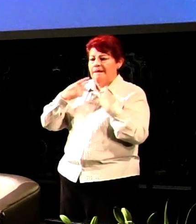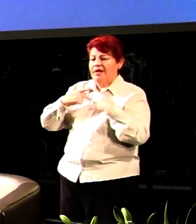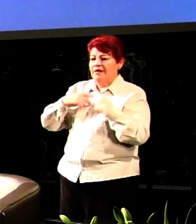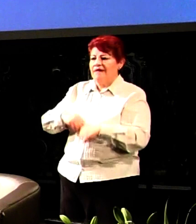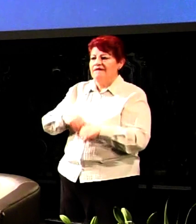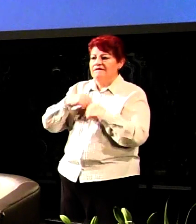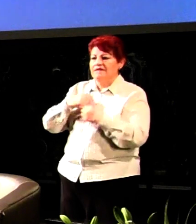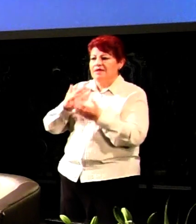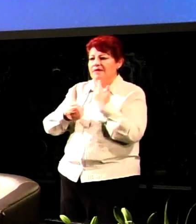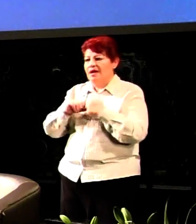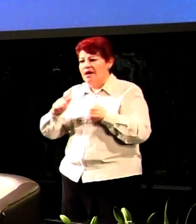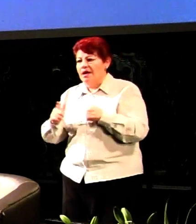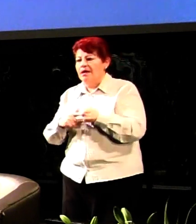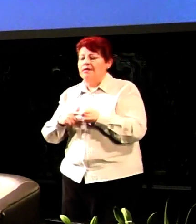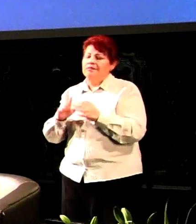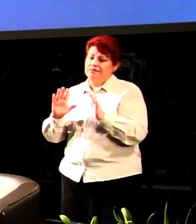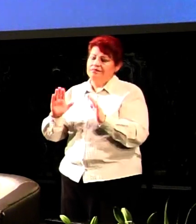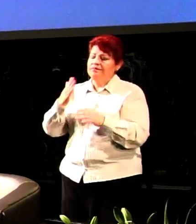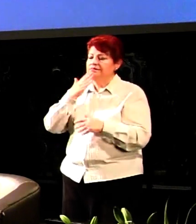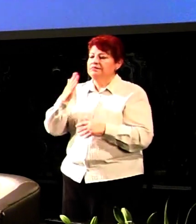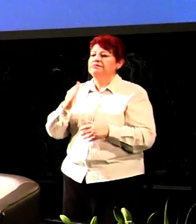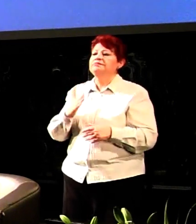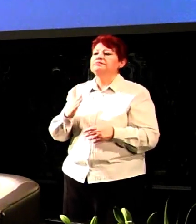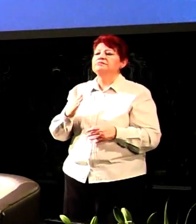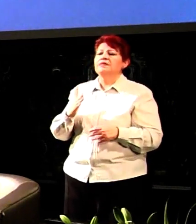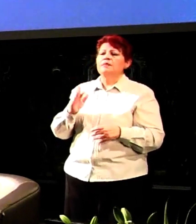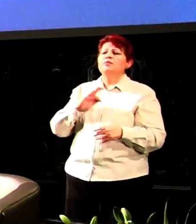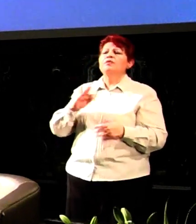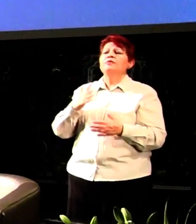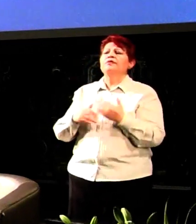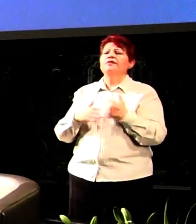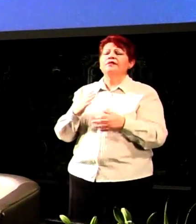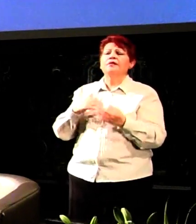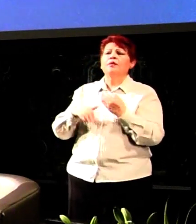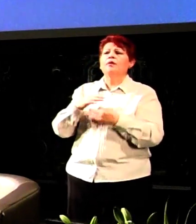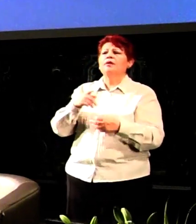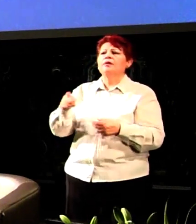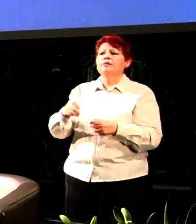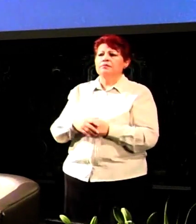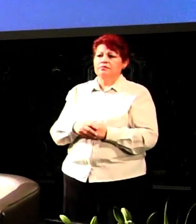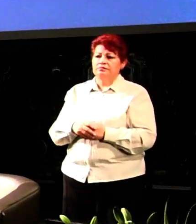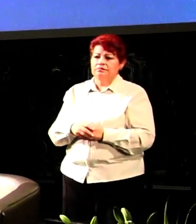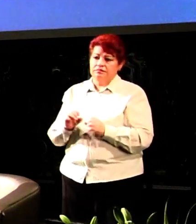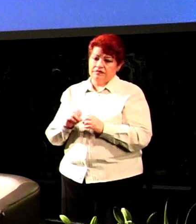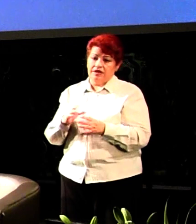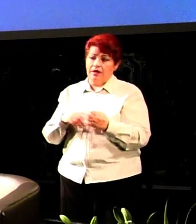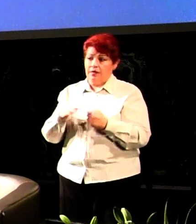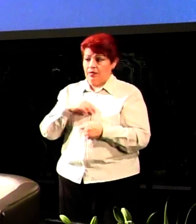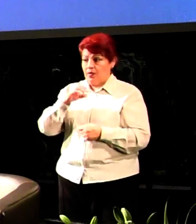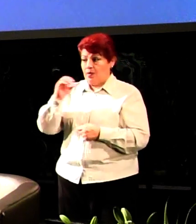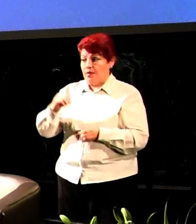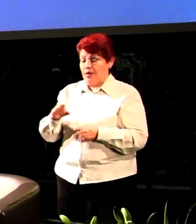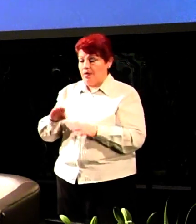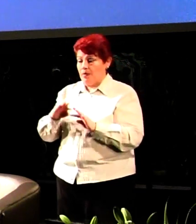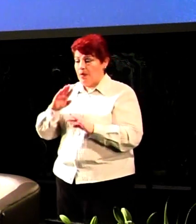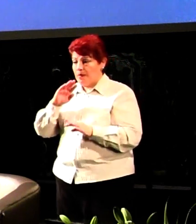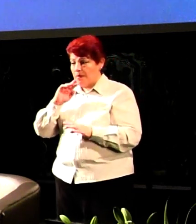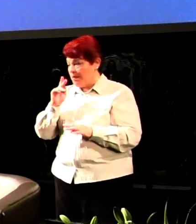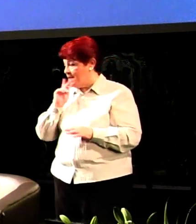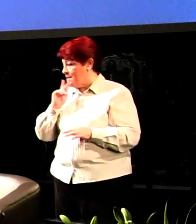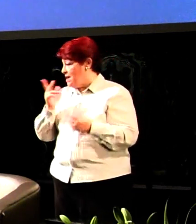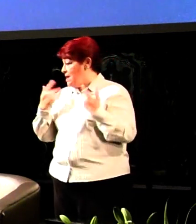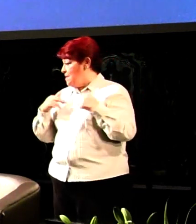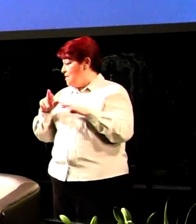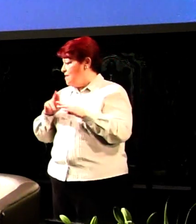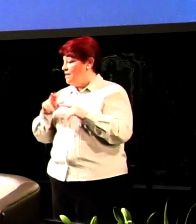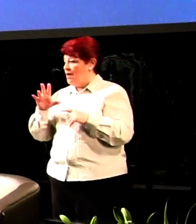siendo el acosador. Bueno, ¿y qué podemos hacer con todo esto? Obviamente esto nos obliga como padres y maestros,